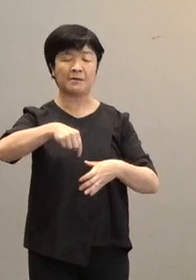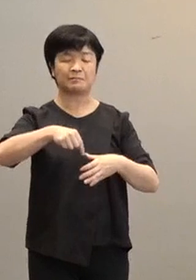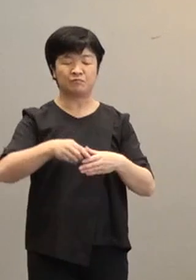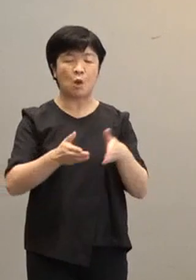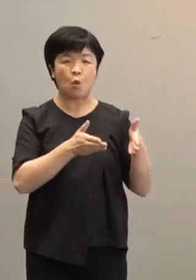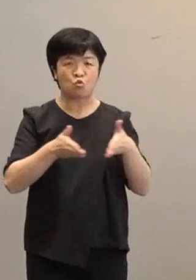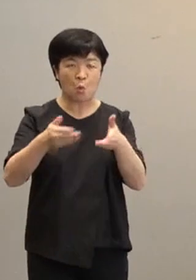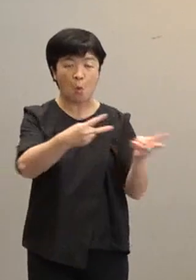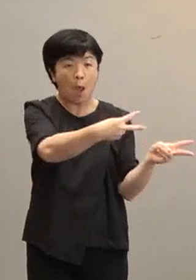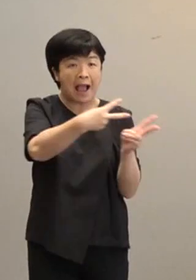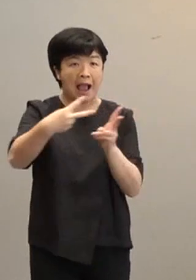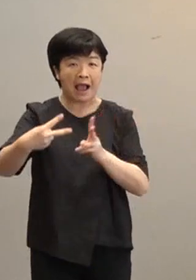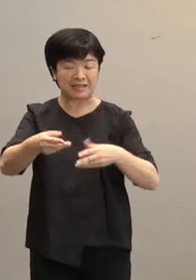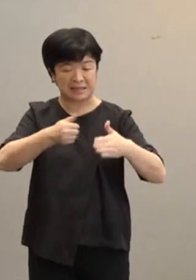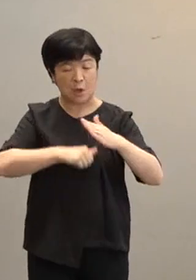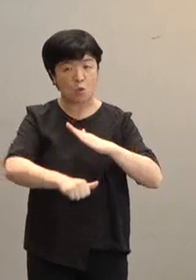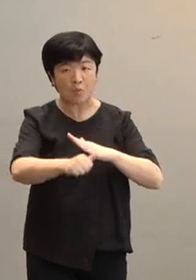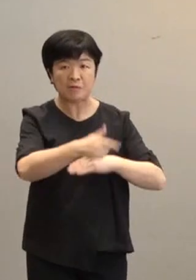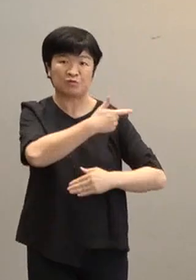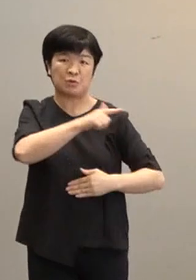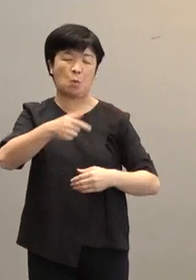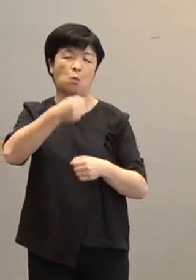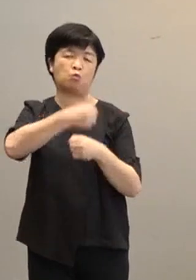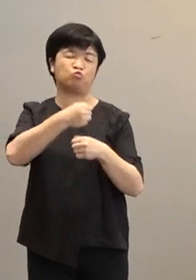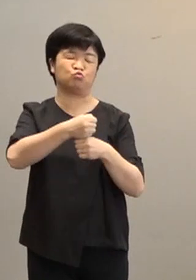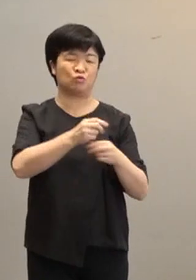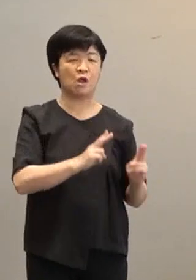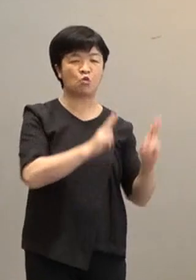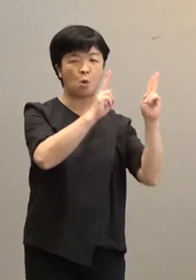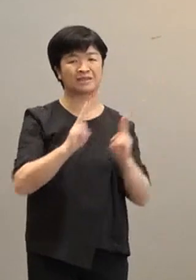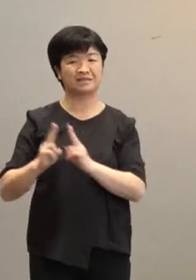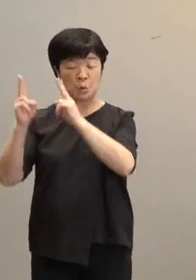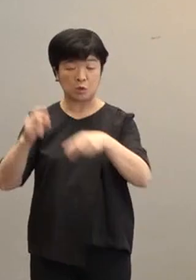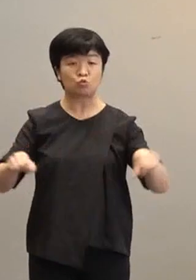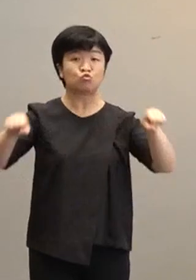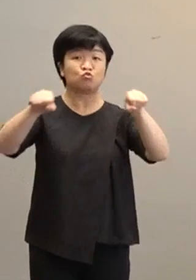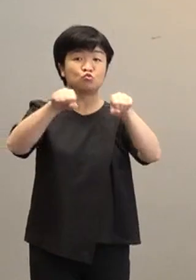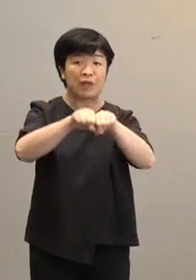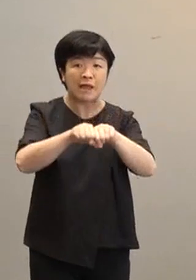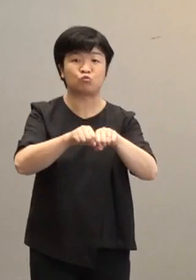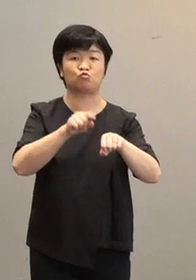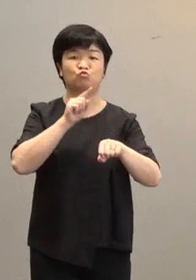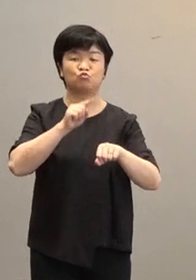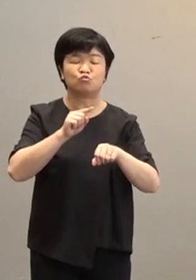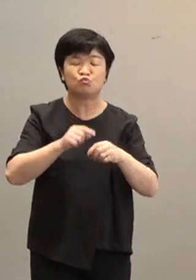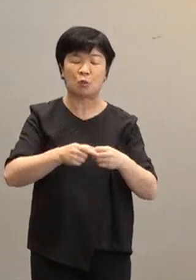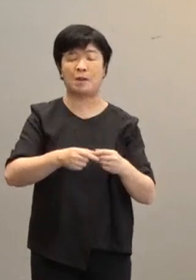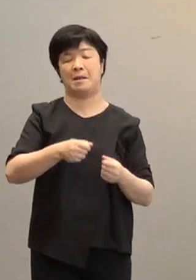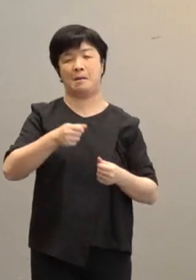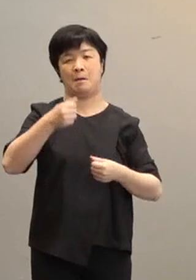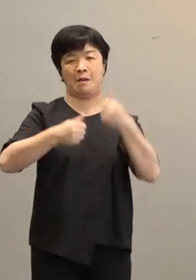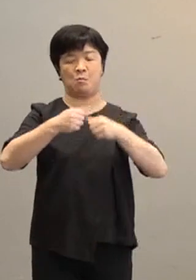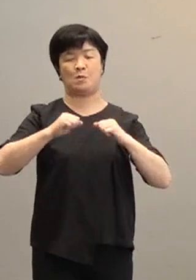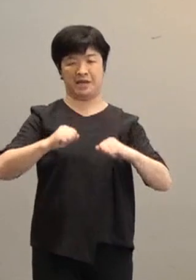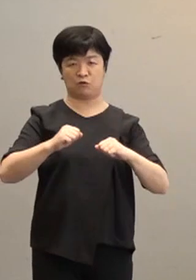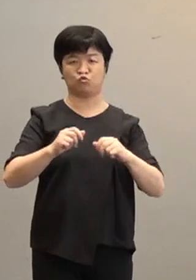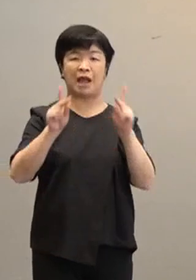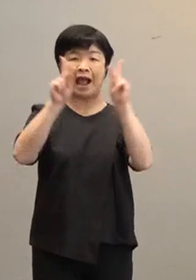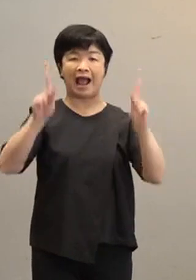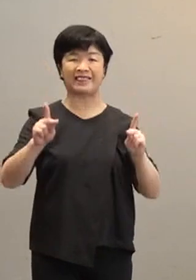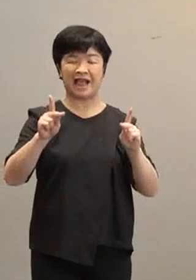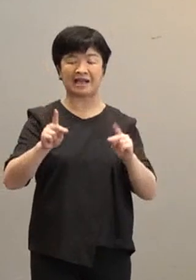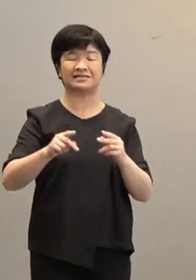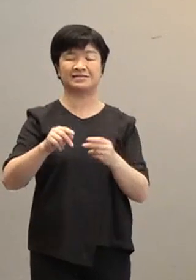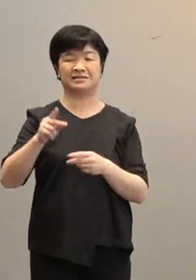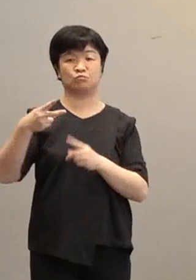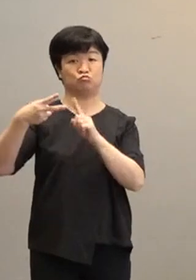等を作り、両端にある2つの都市をつなげるルートを構築をするものです。課題部門では幕張メ